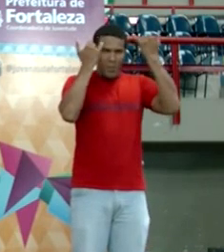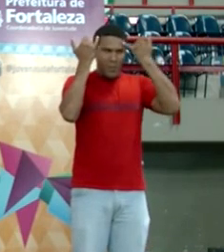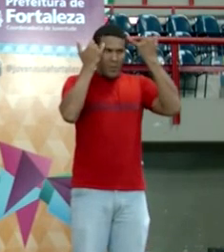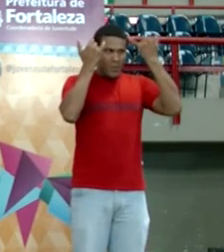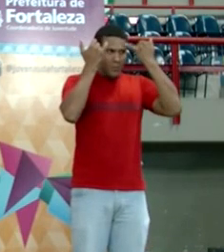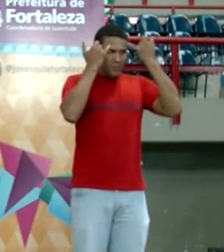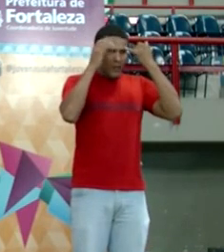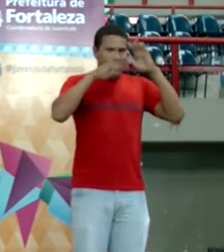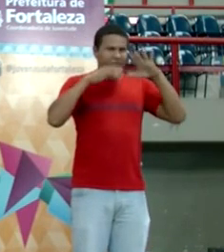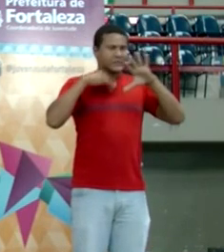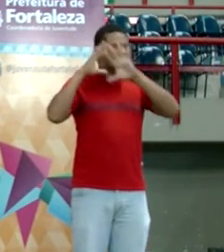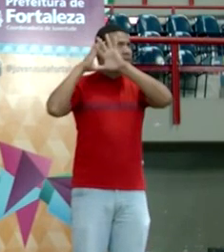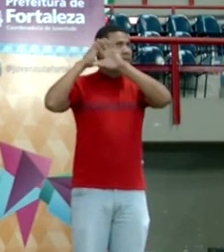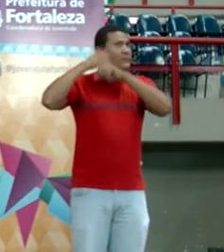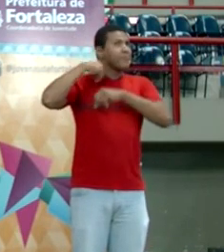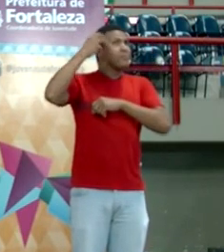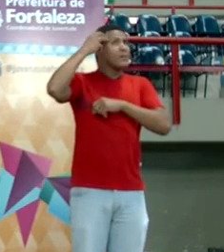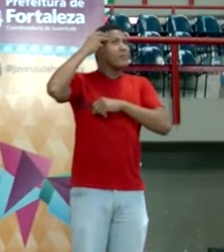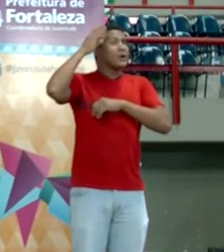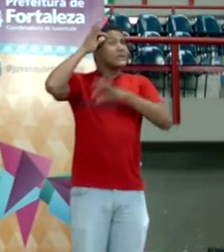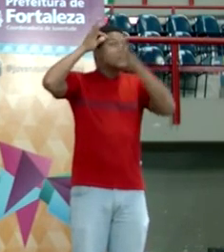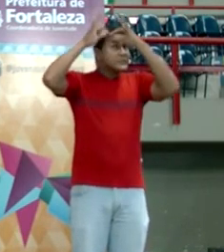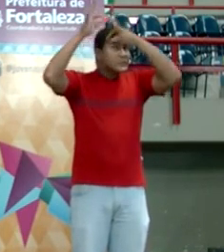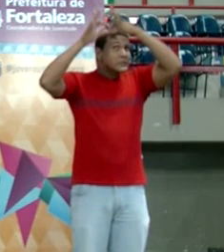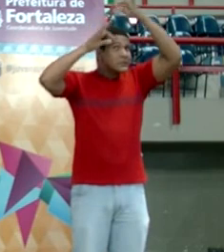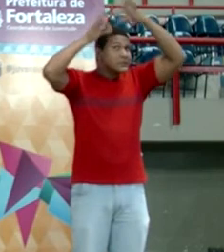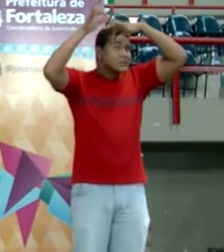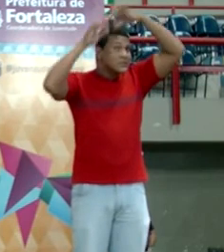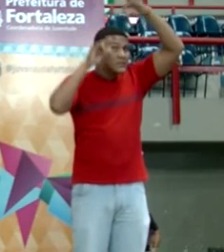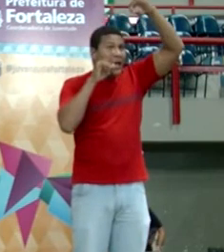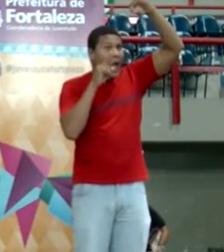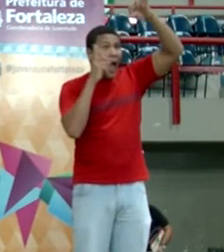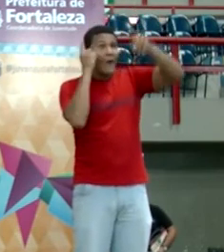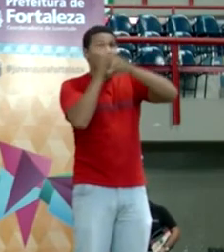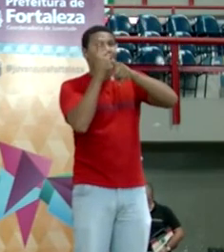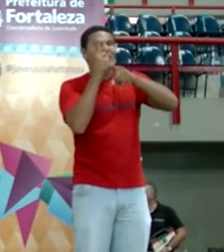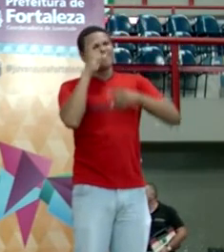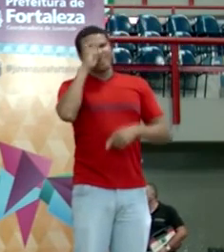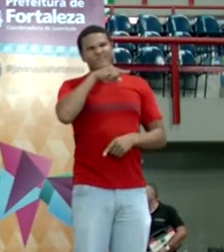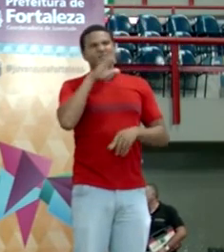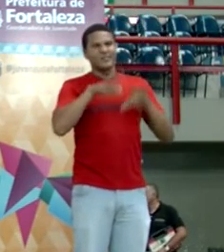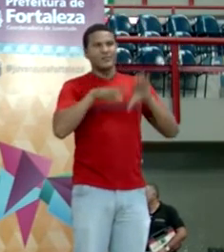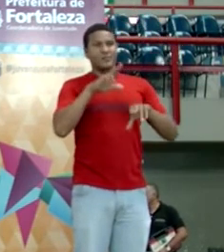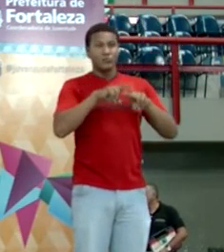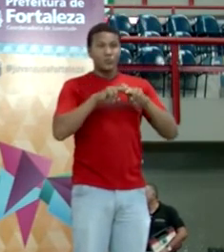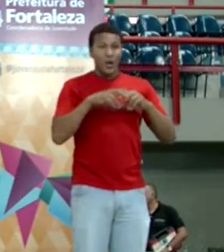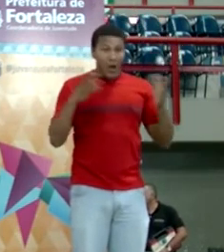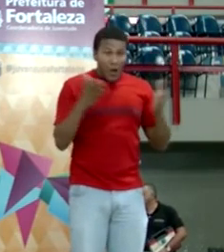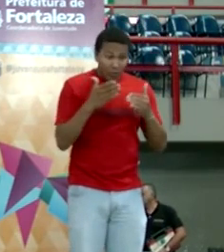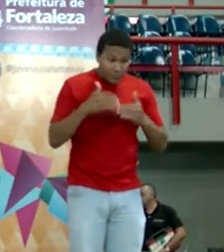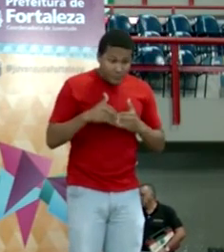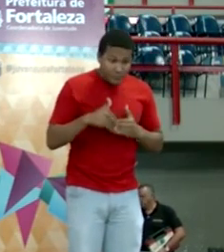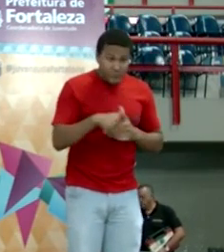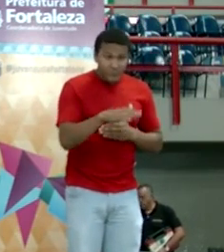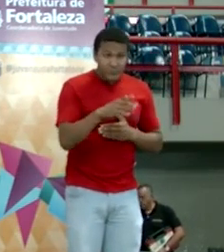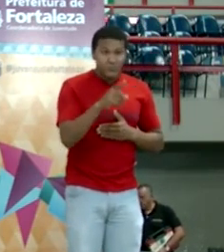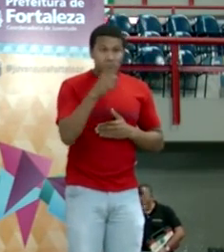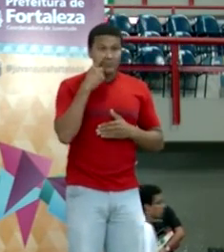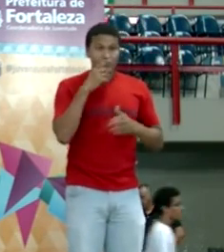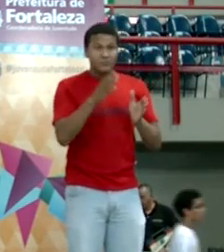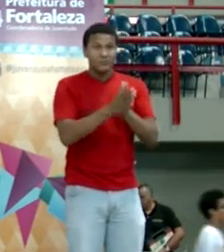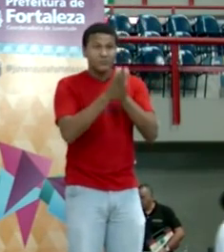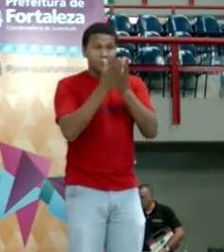de resgatar lá na memória. Então, a dica é o seguinte: a partir de agora, você deixa aberto aí na